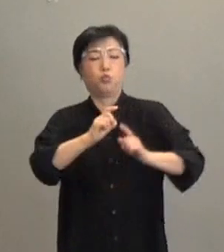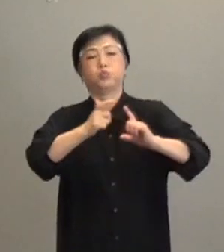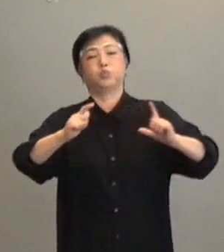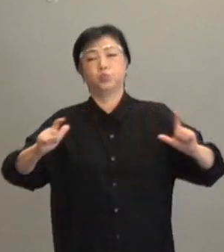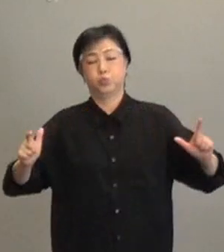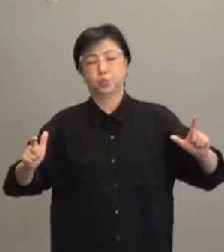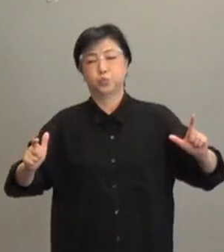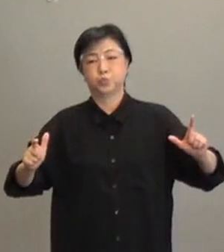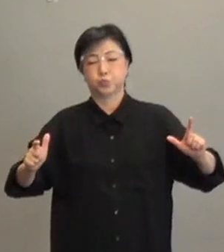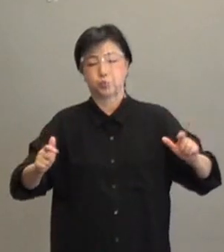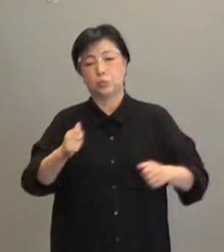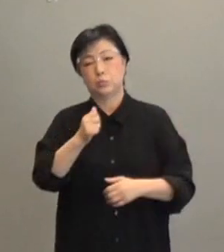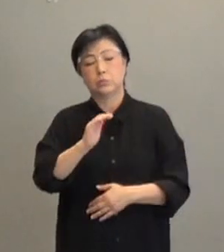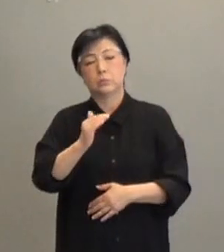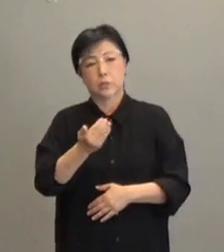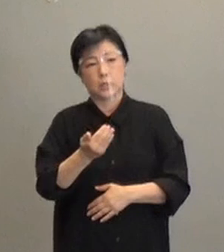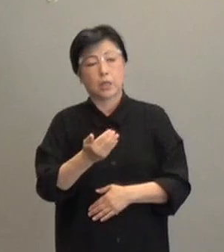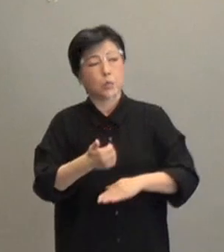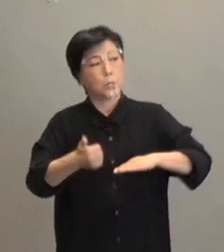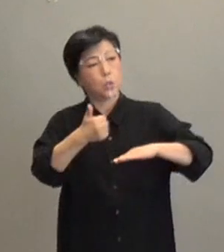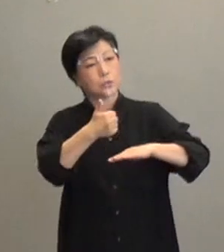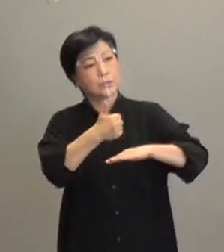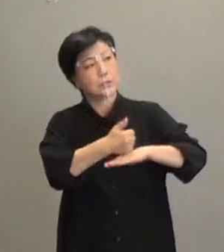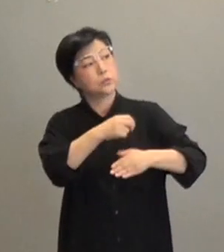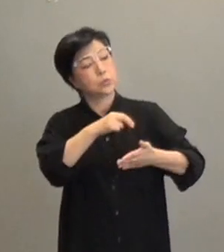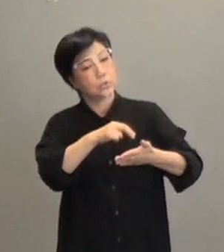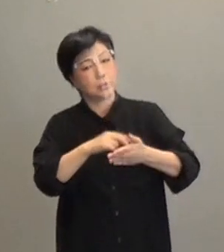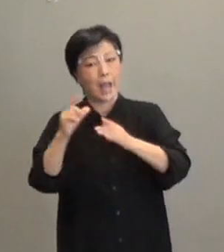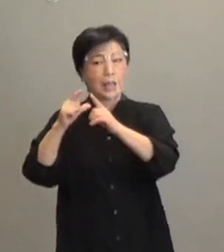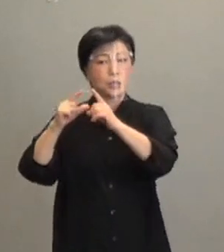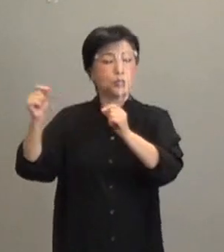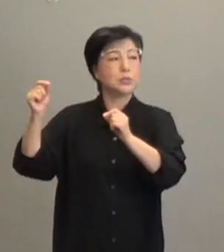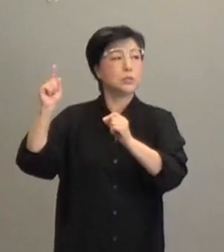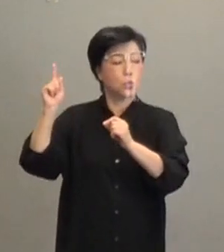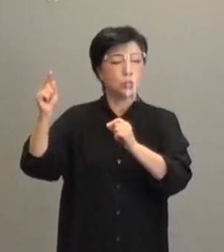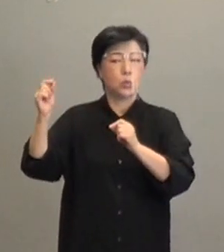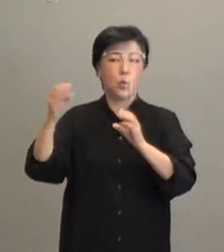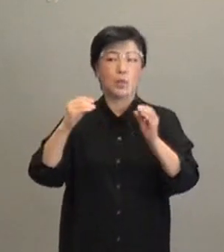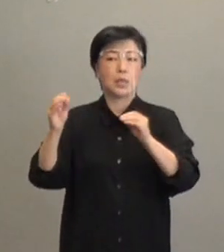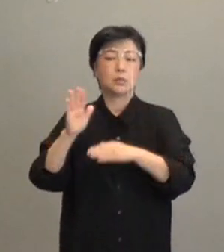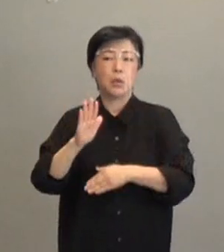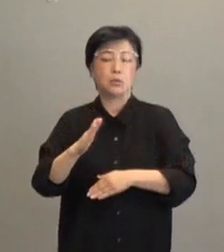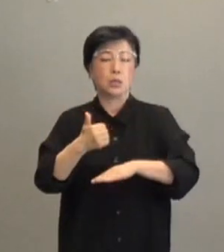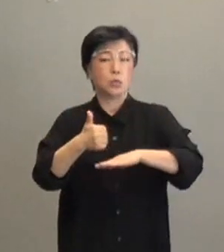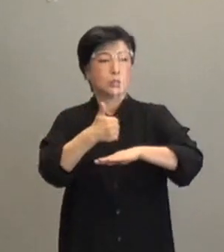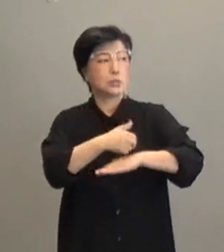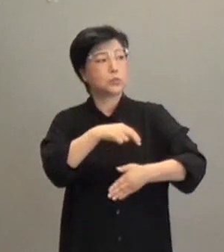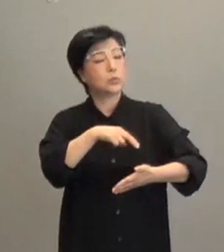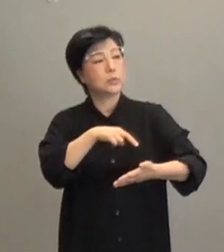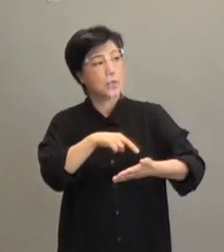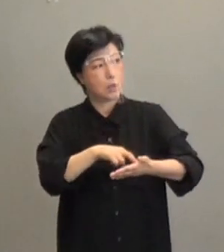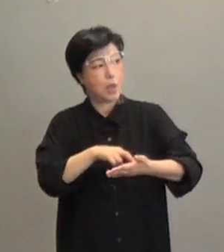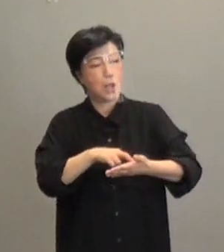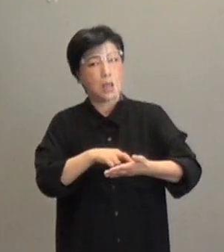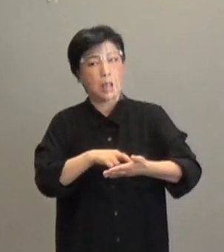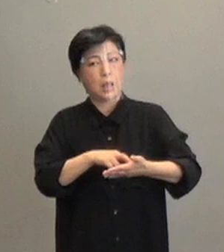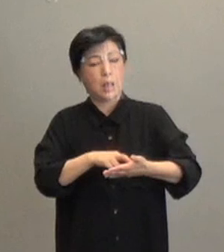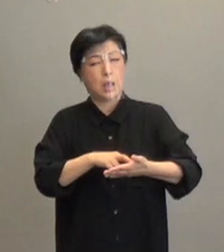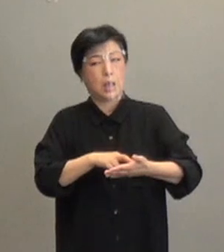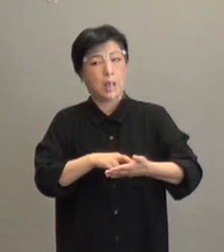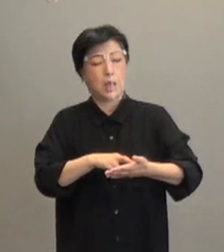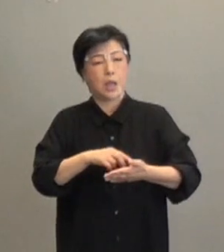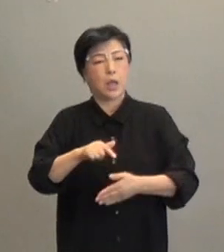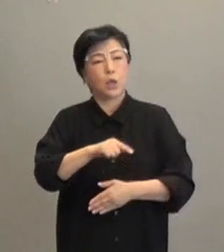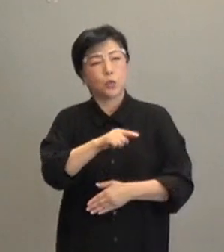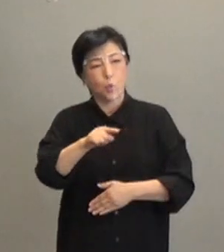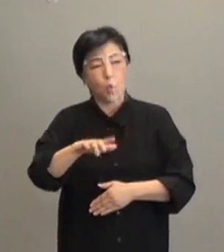思うんですけれども、知事、これ国との話であると思うんですけども、知事としては、どういったファクターがこうクリア